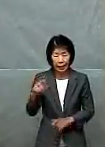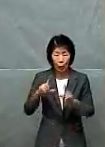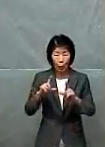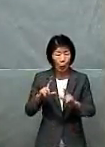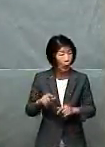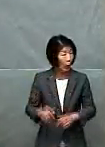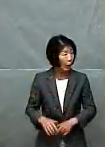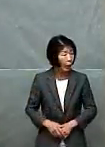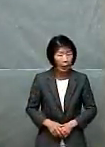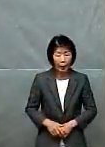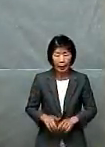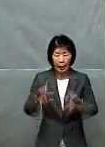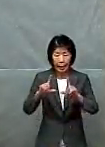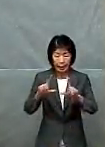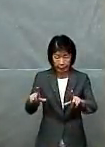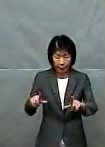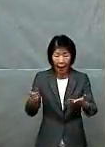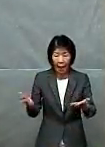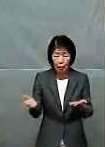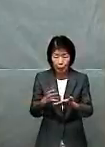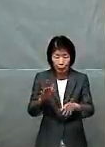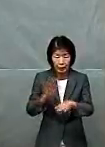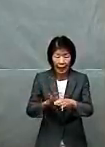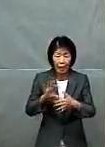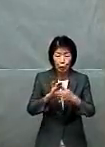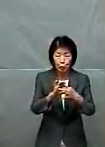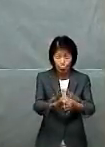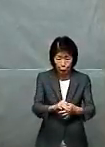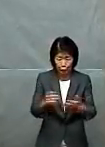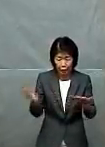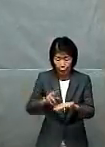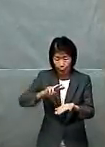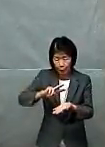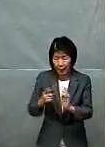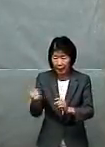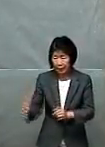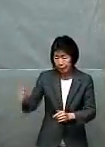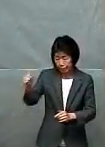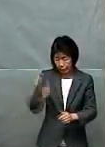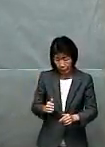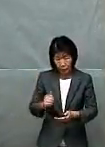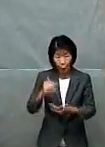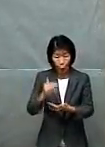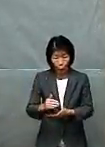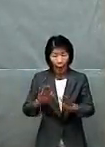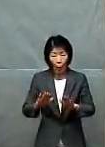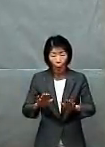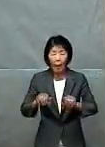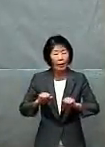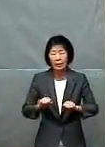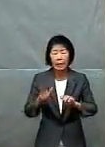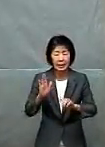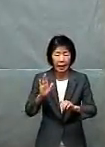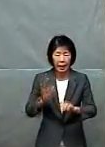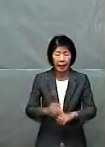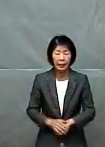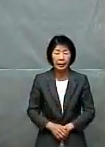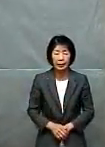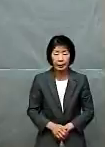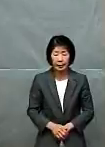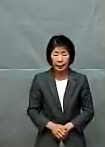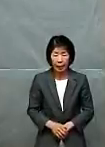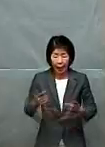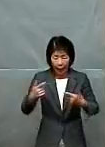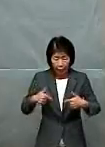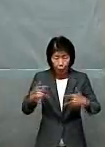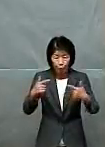事務手続きを行って、職務代理者を置くというふうなことは今回、行いません。